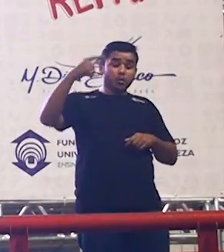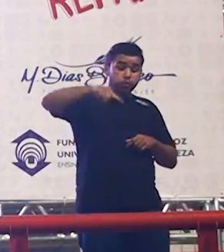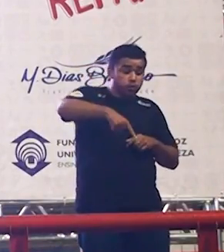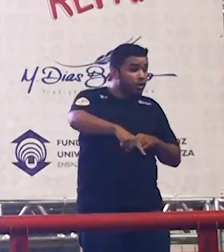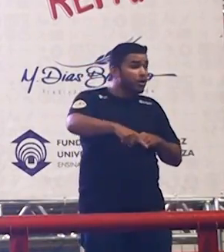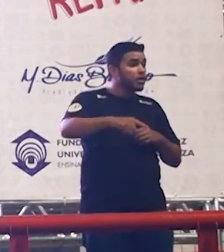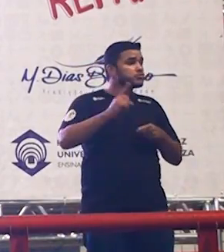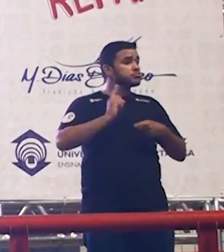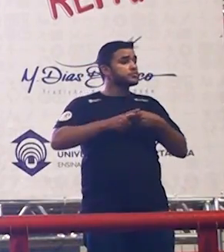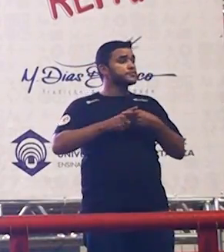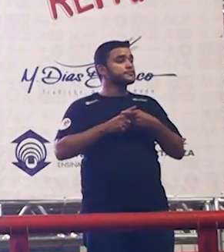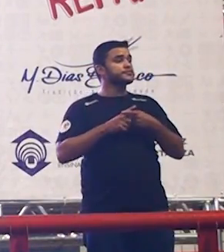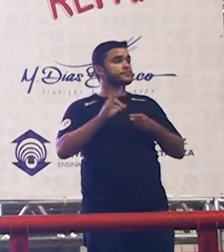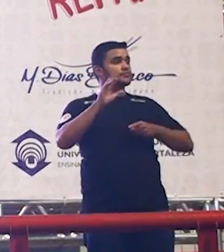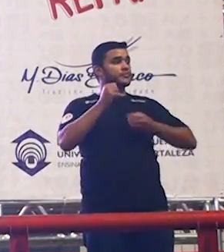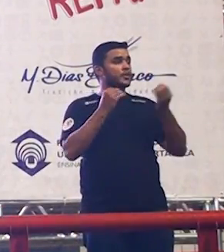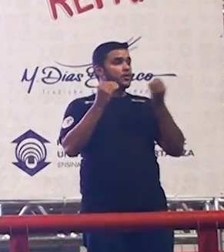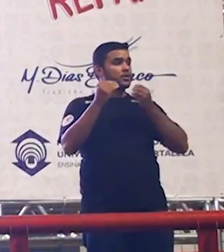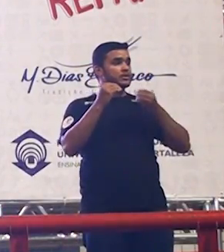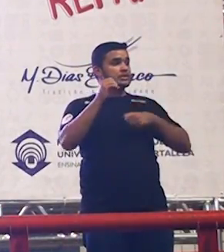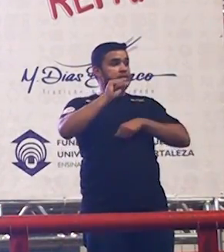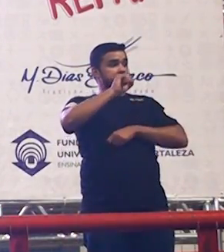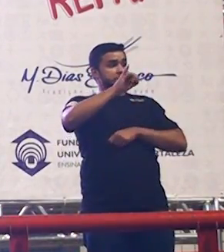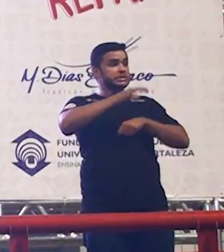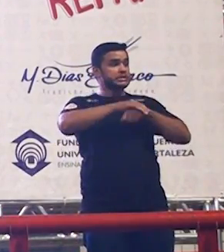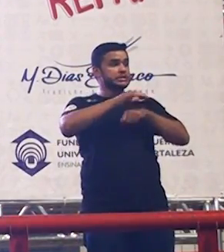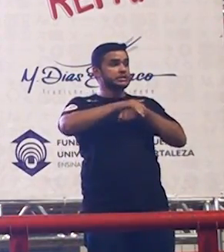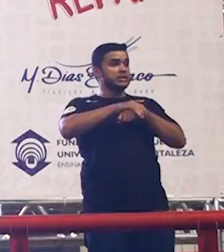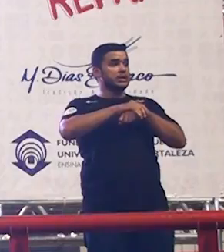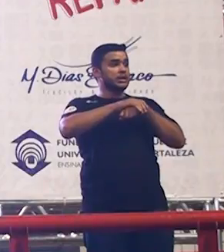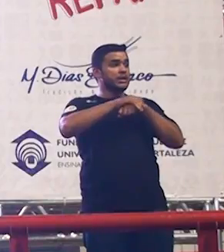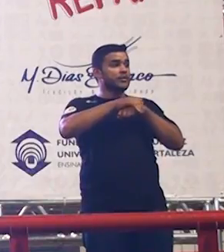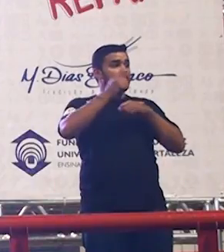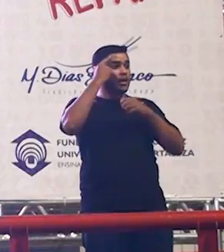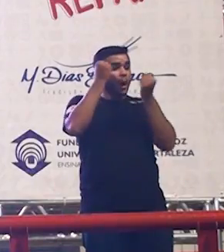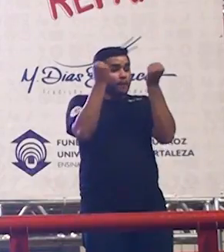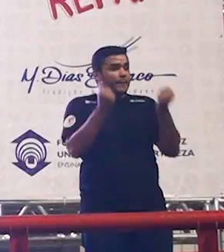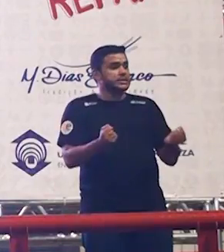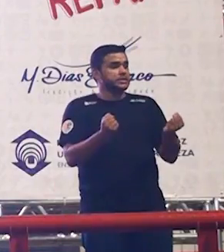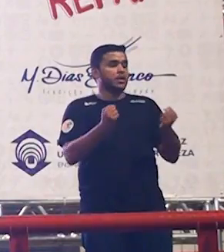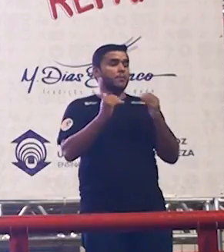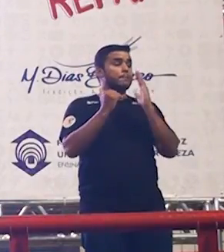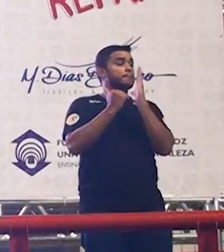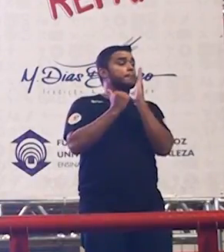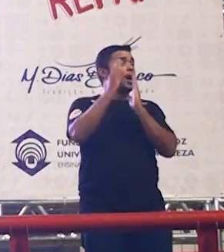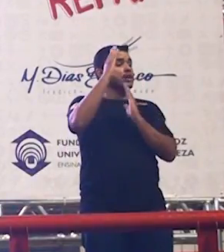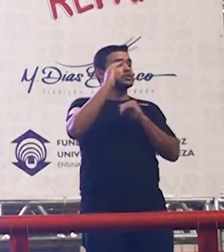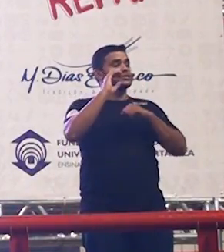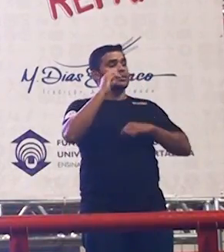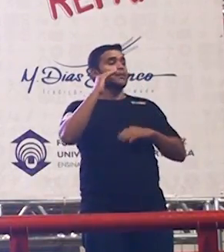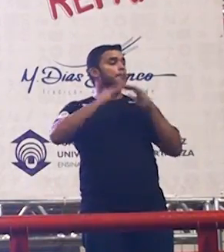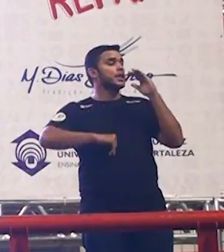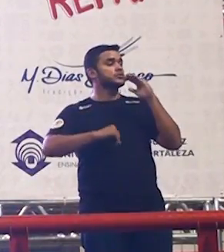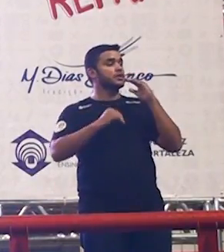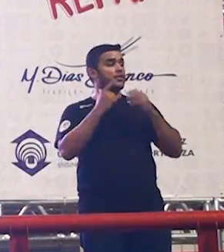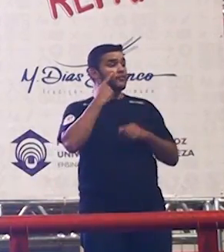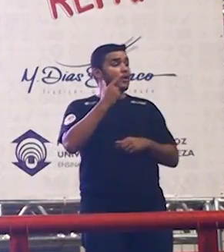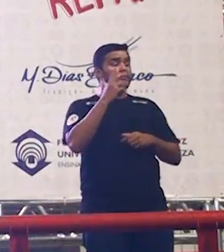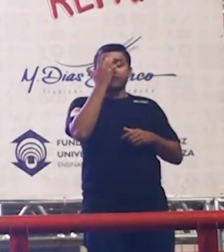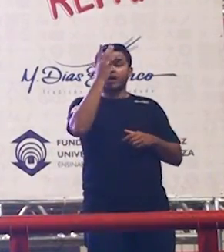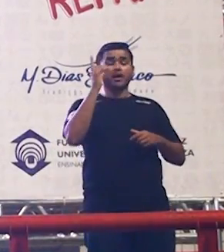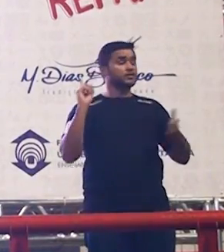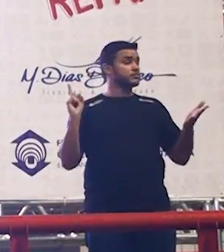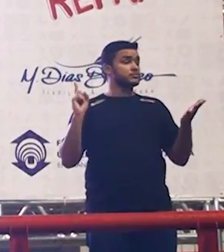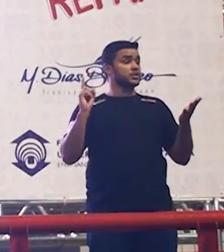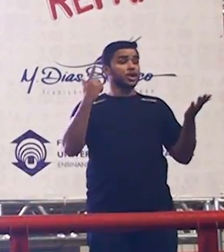polo. Sim? Se eu aumento a latitude, estou me aproximando dos polos. Pressão é maior ou menor, pessoal? Maior. Viu como é fácil? Viu como é